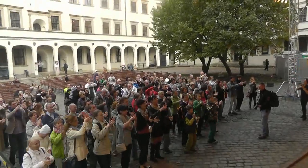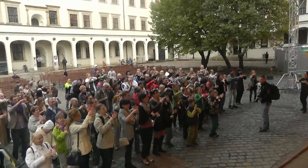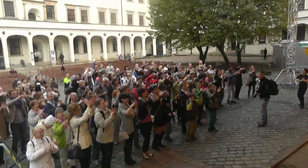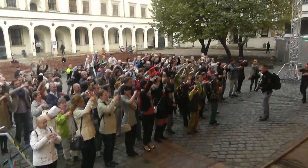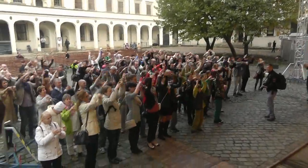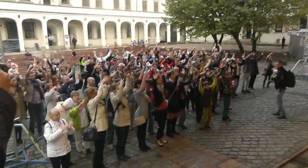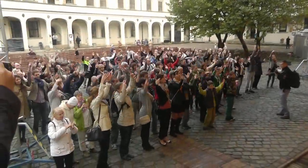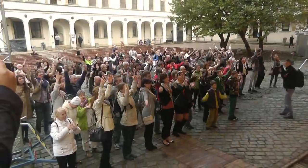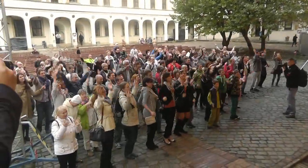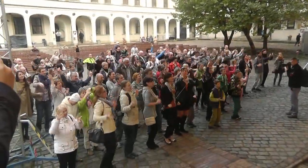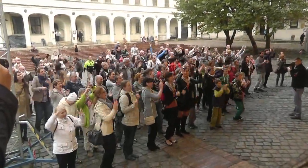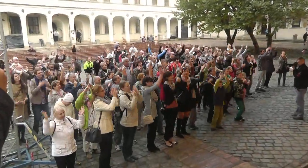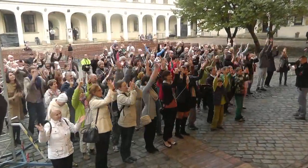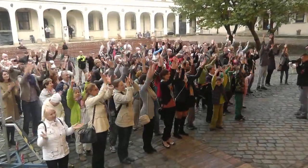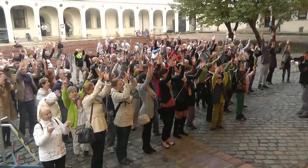teasa